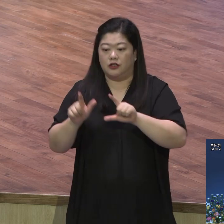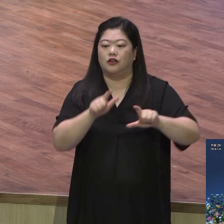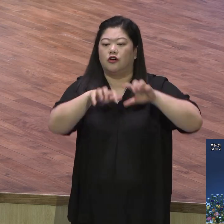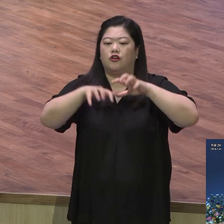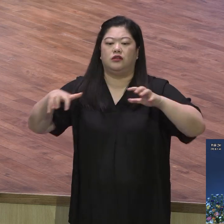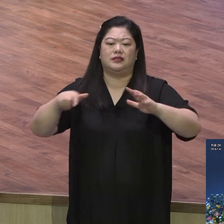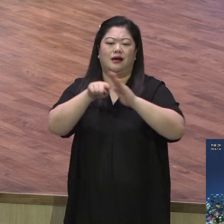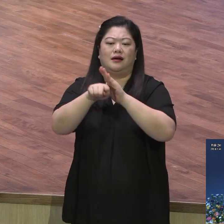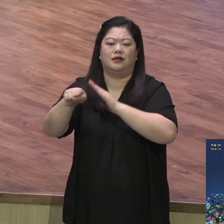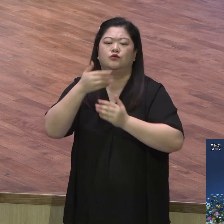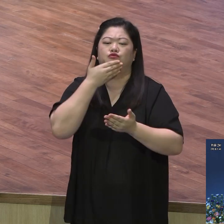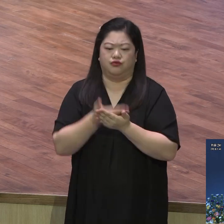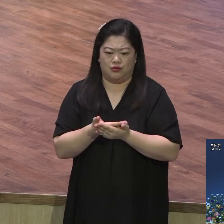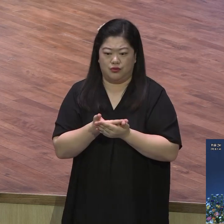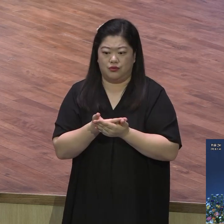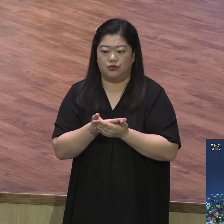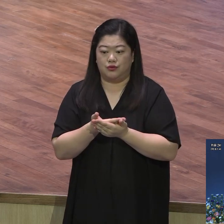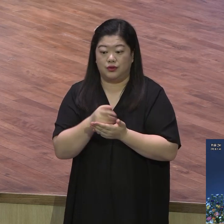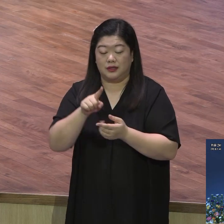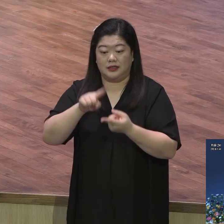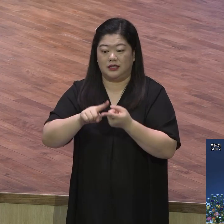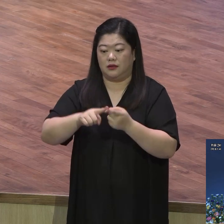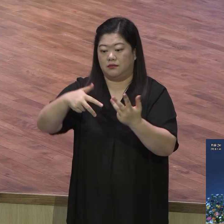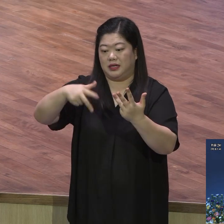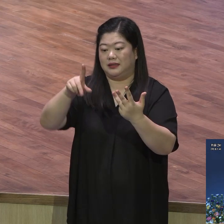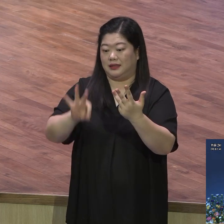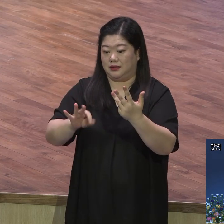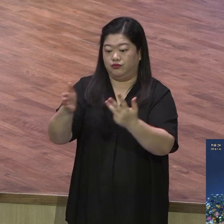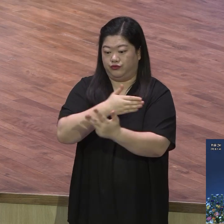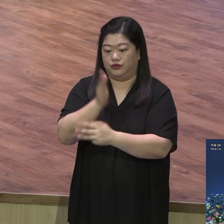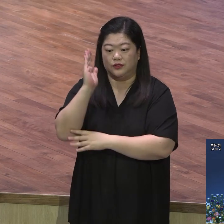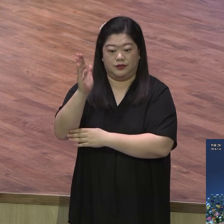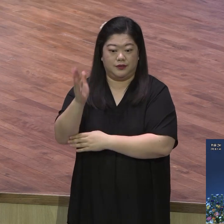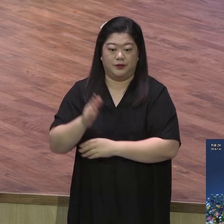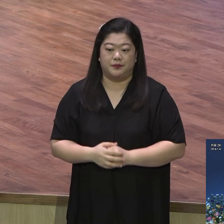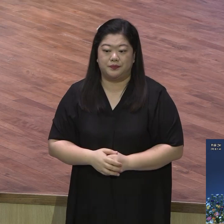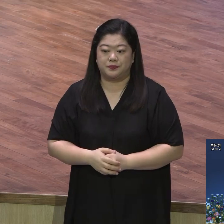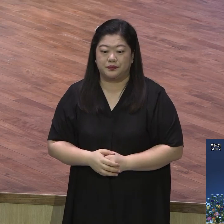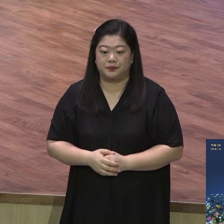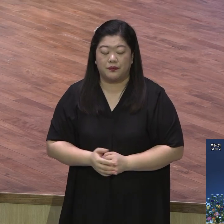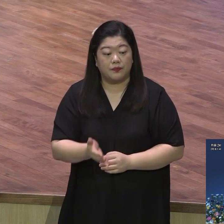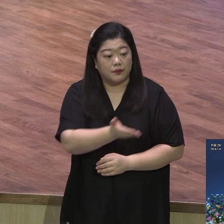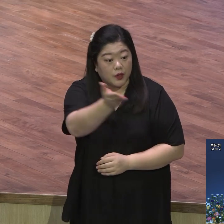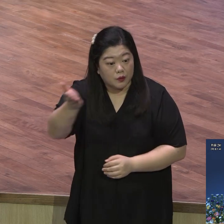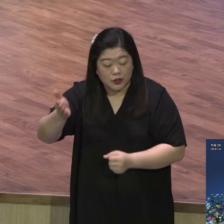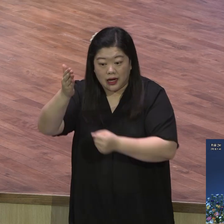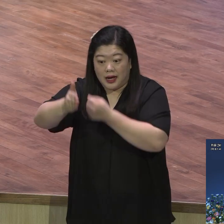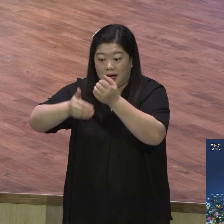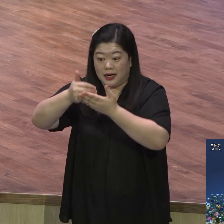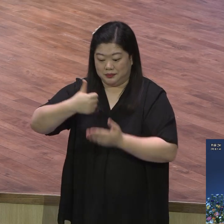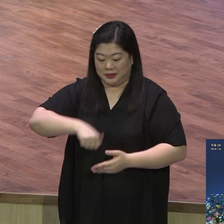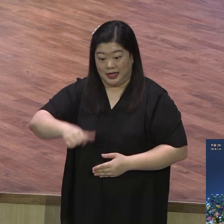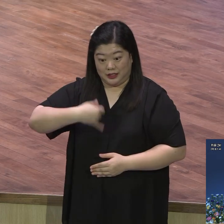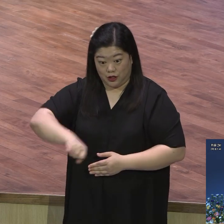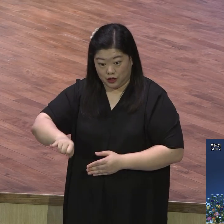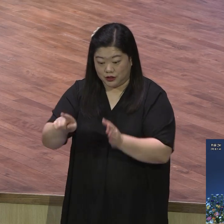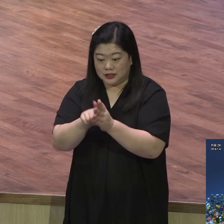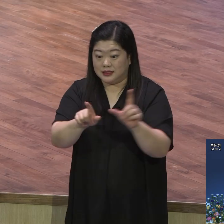그것을 여기서 보여주고 계십니다. 이렇게 하나님의 자의된 자의 신앙생활은 언제나 두 가지입니다.